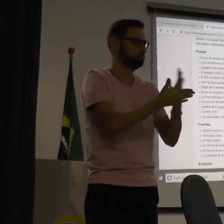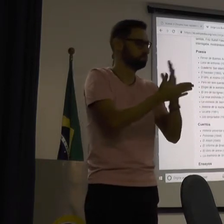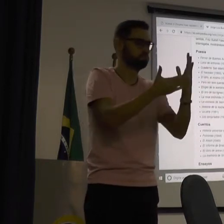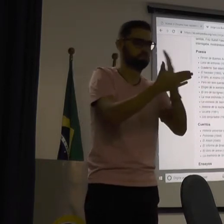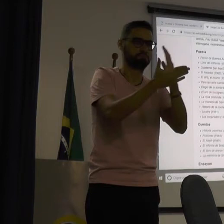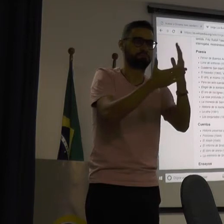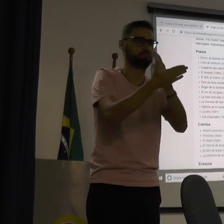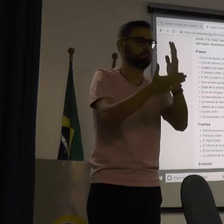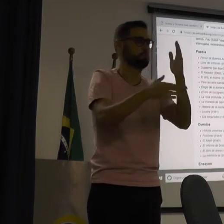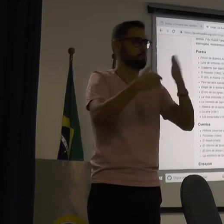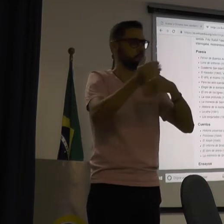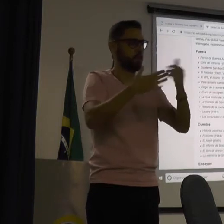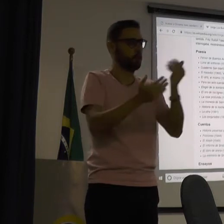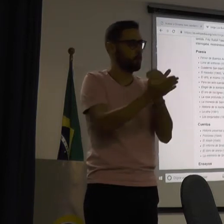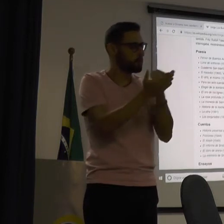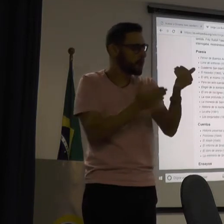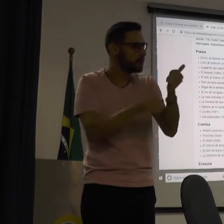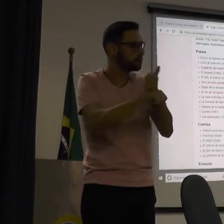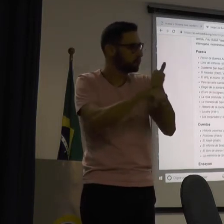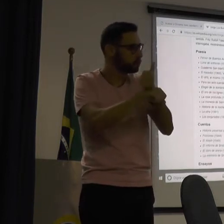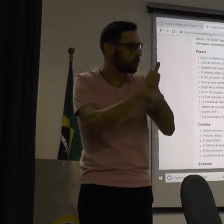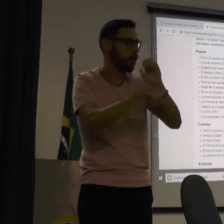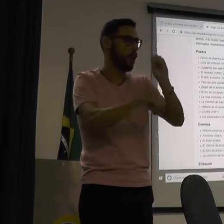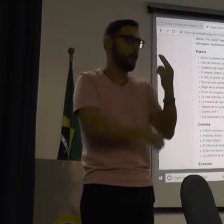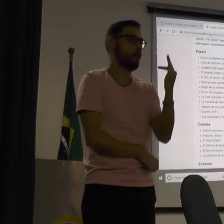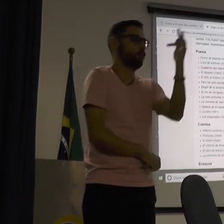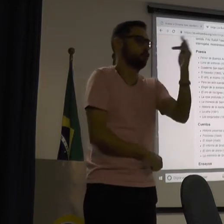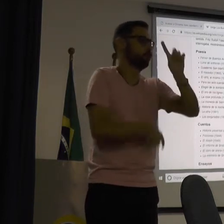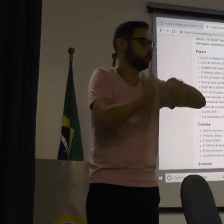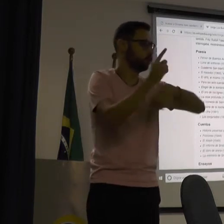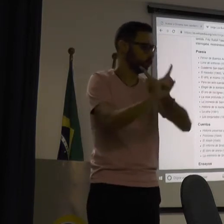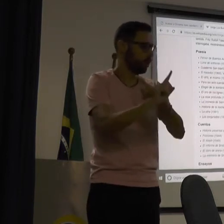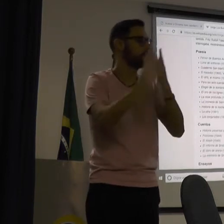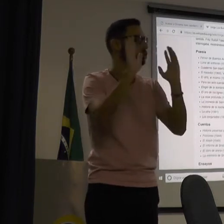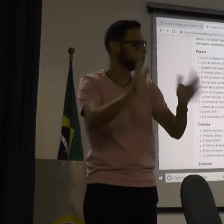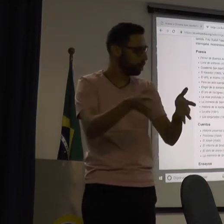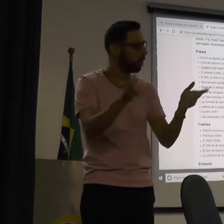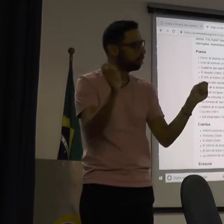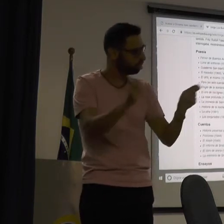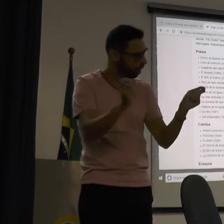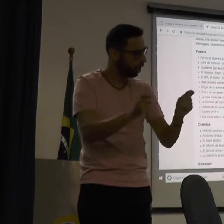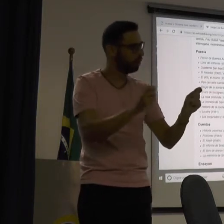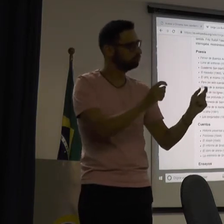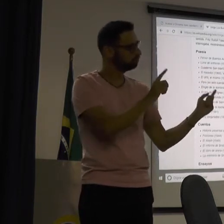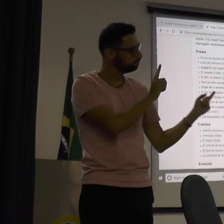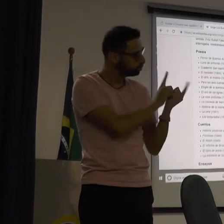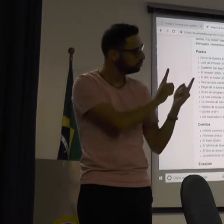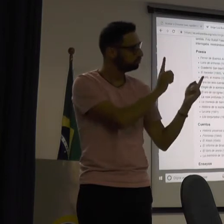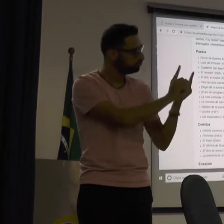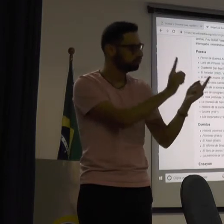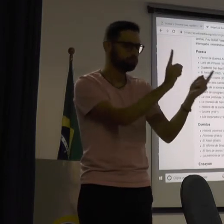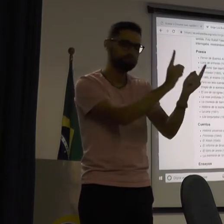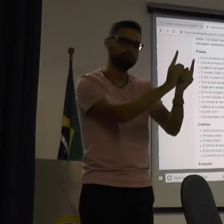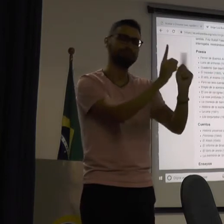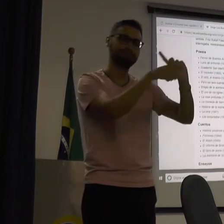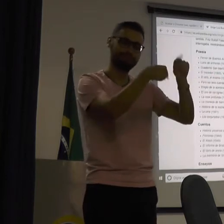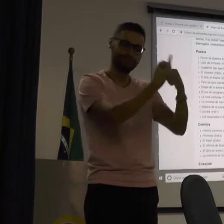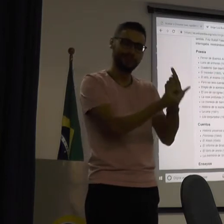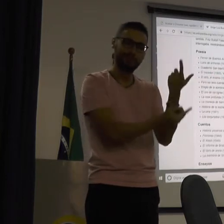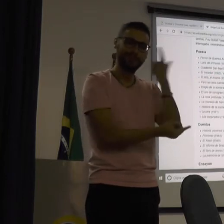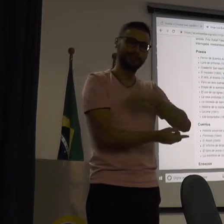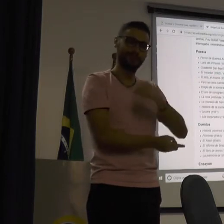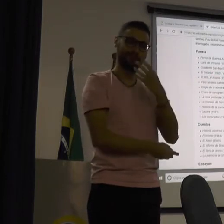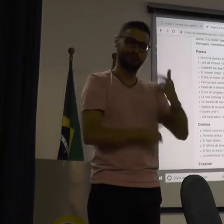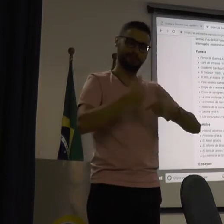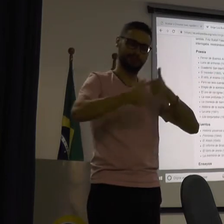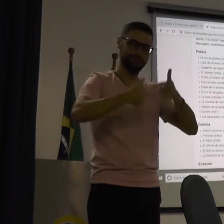momentos da carreira, em diferentes instituições, e você perseguir seu caminho próprio. A